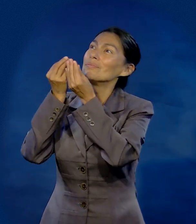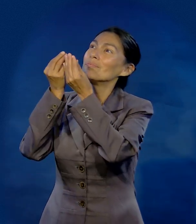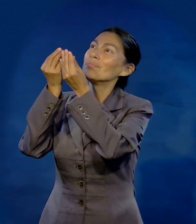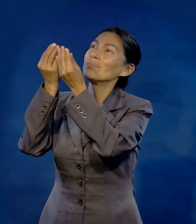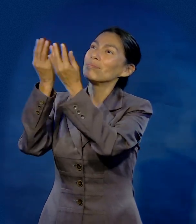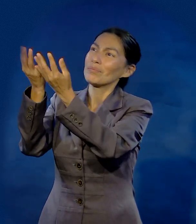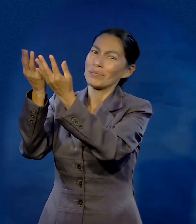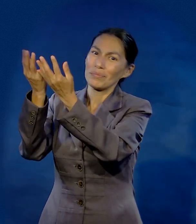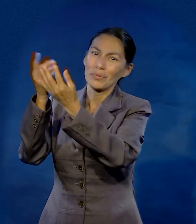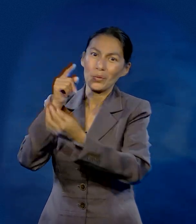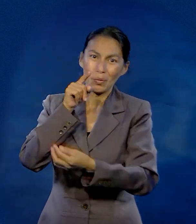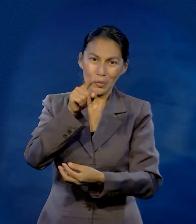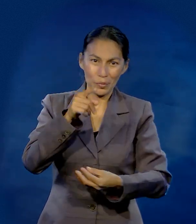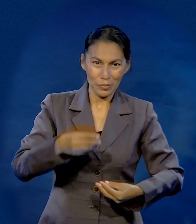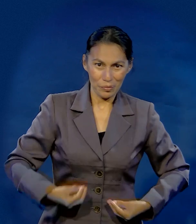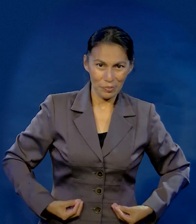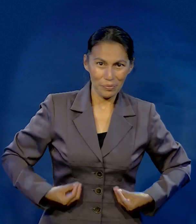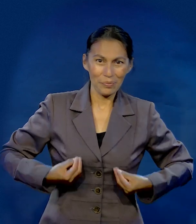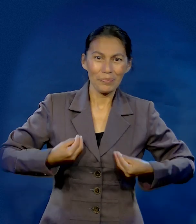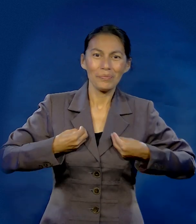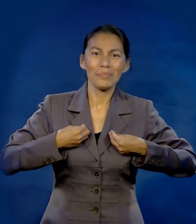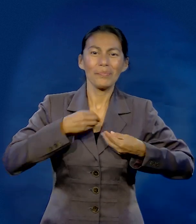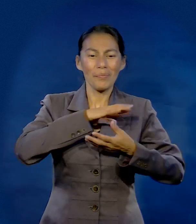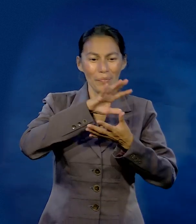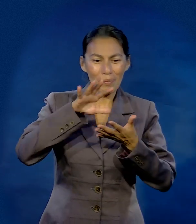por la eternidad